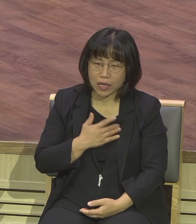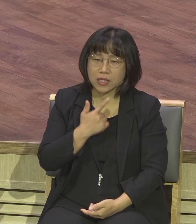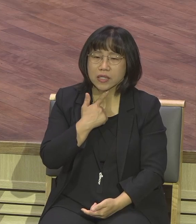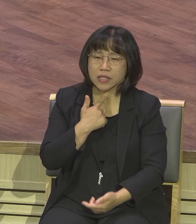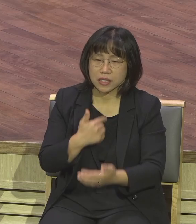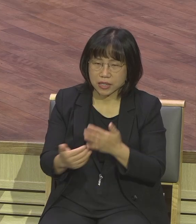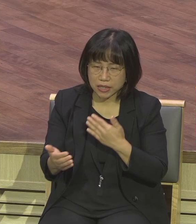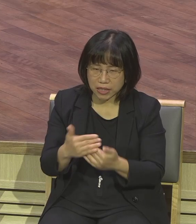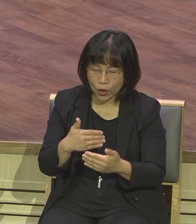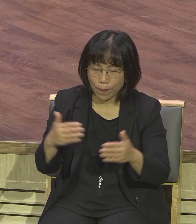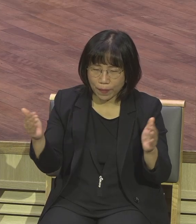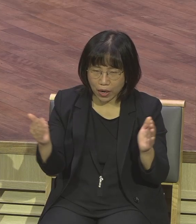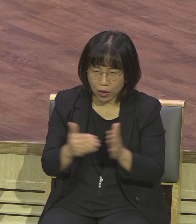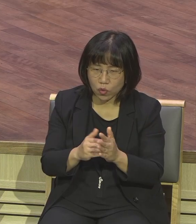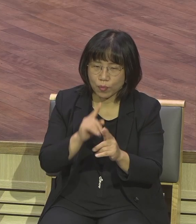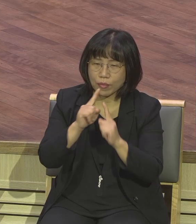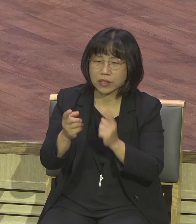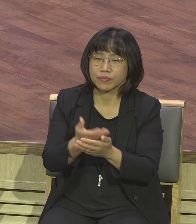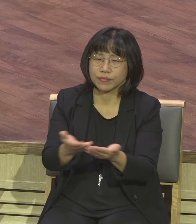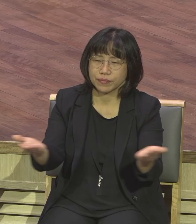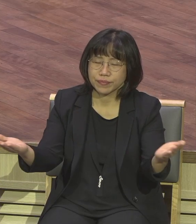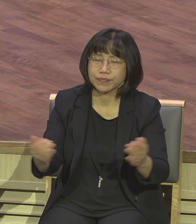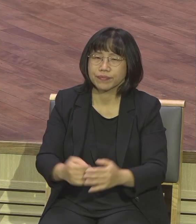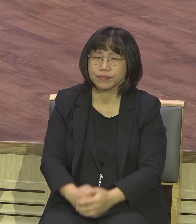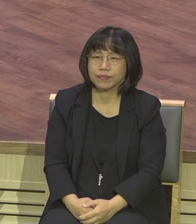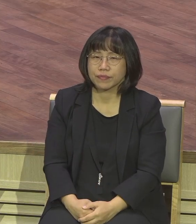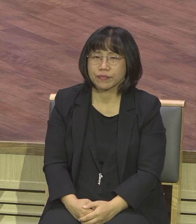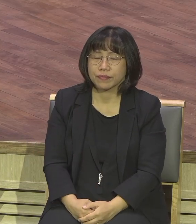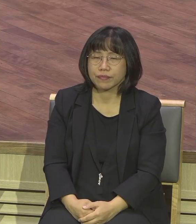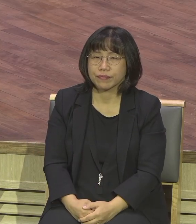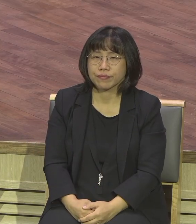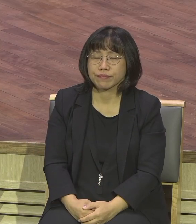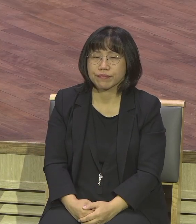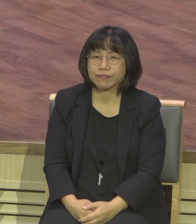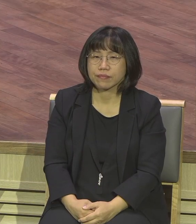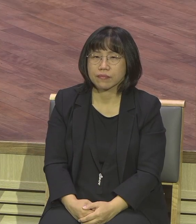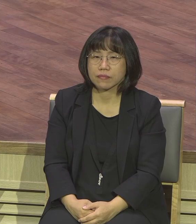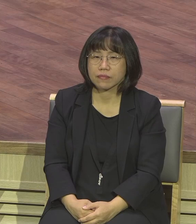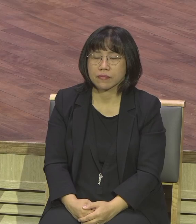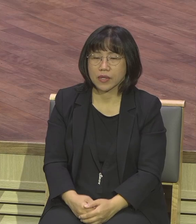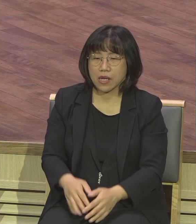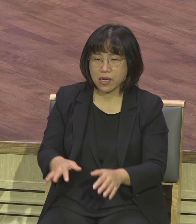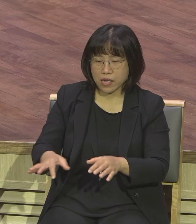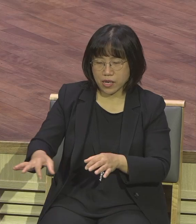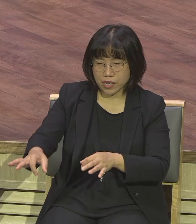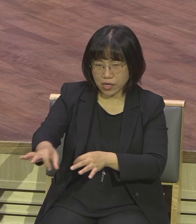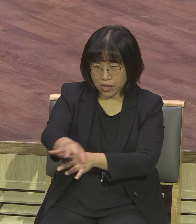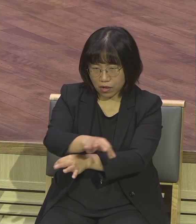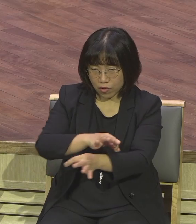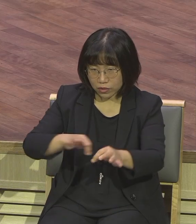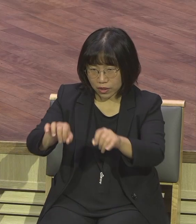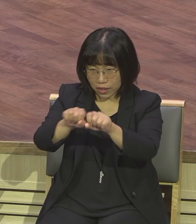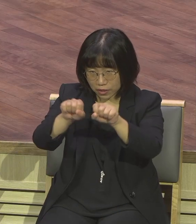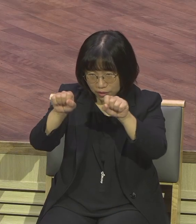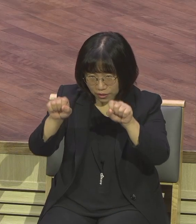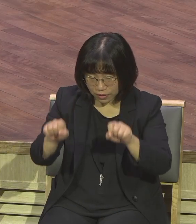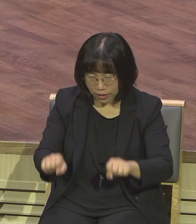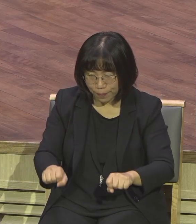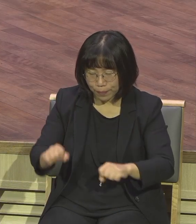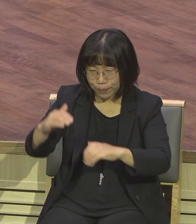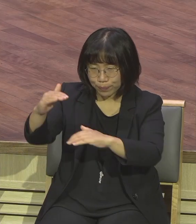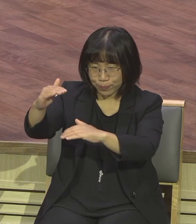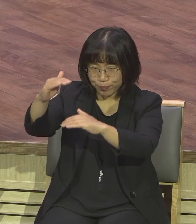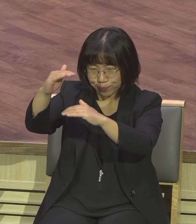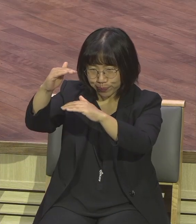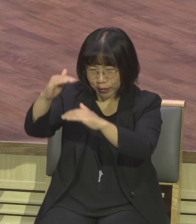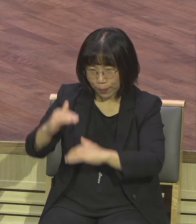체험을 하고 난 말이에요. 막연한 말 아닙니다. 경제 시스템의 플랫폼이